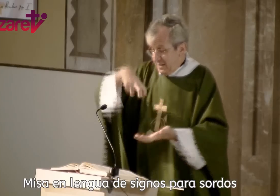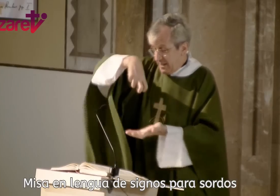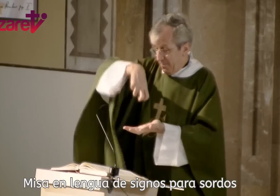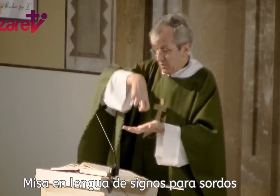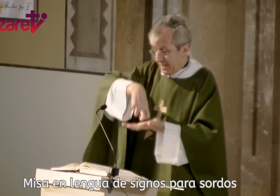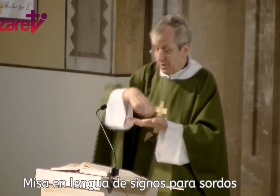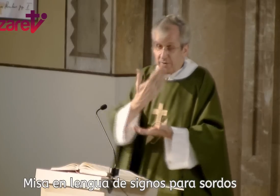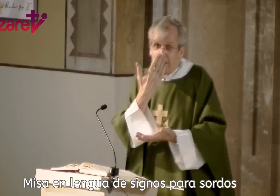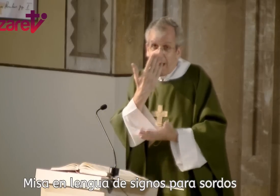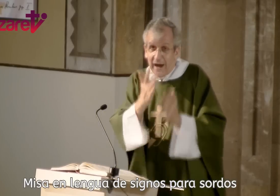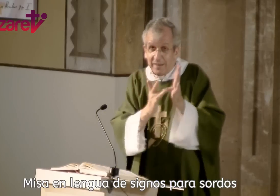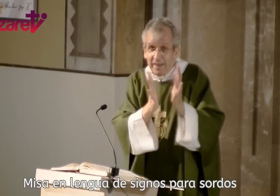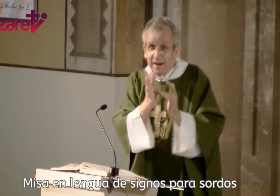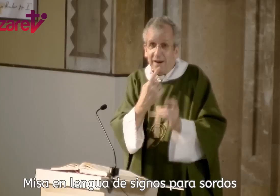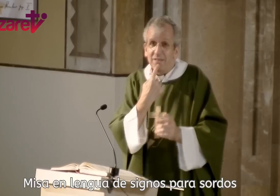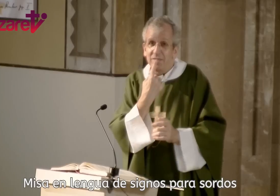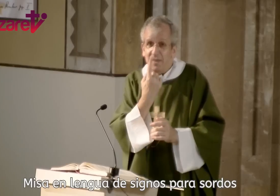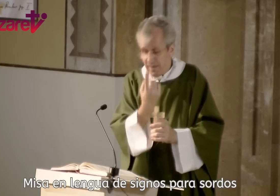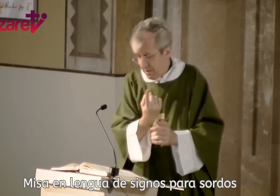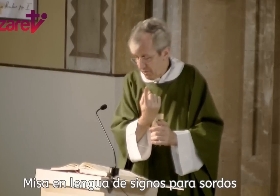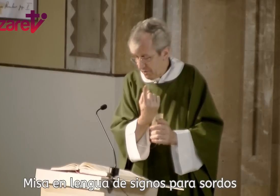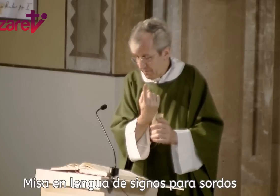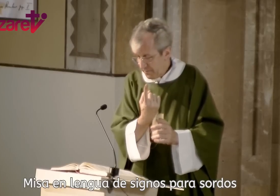se postraron ante él diciendo: